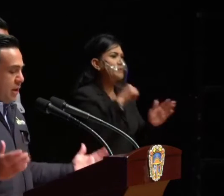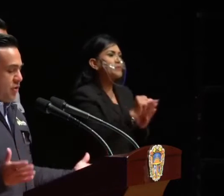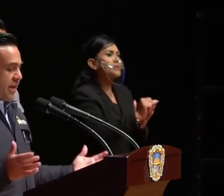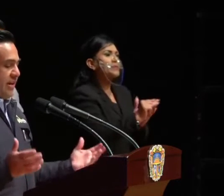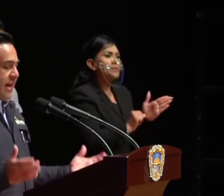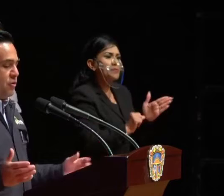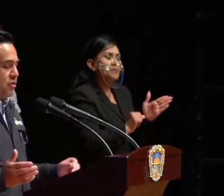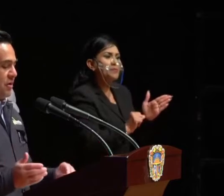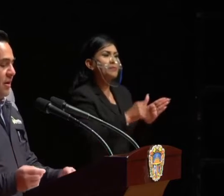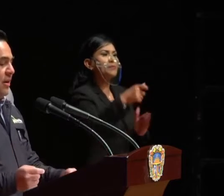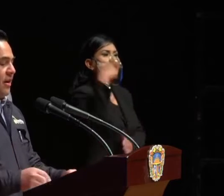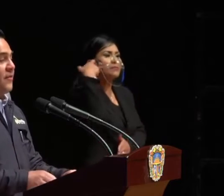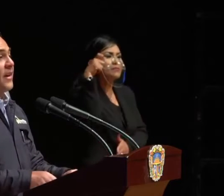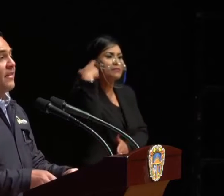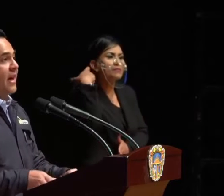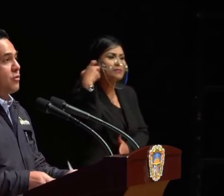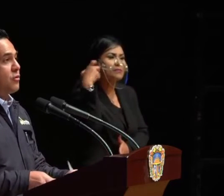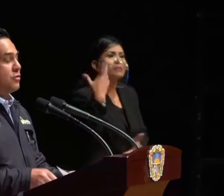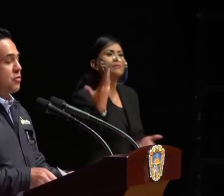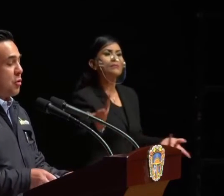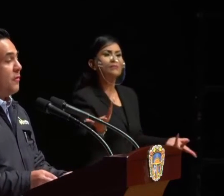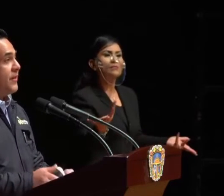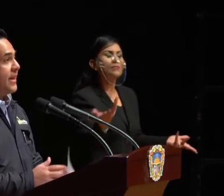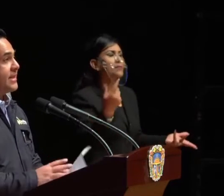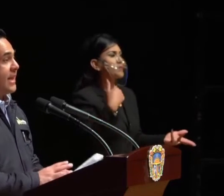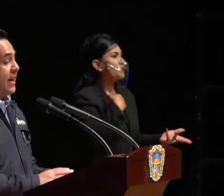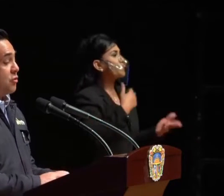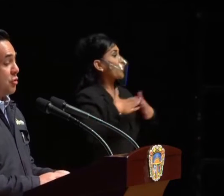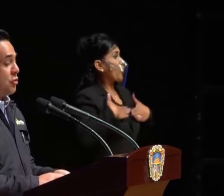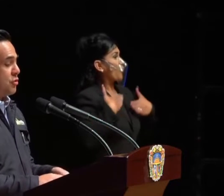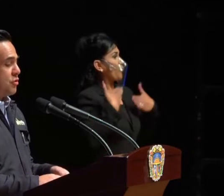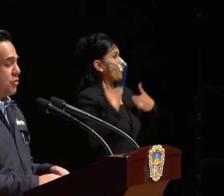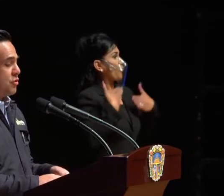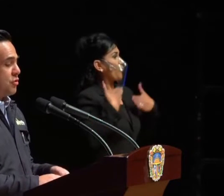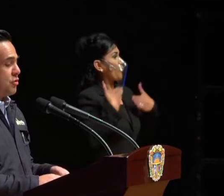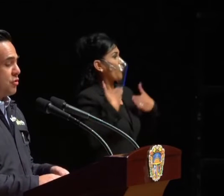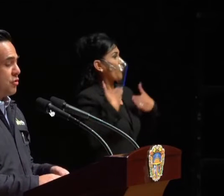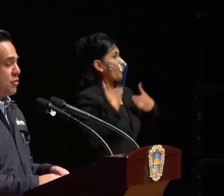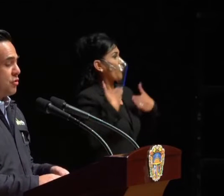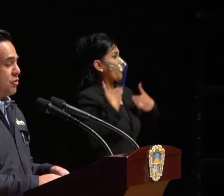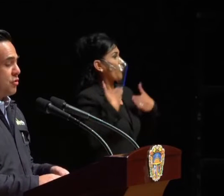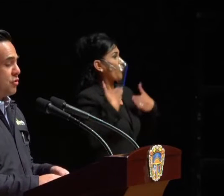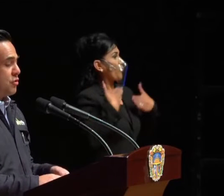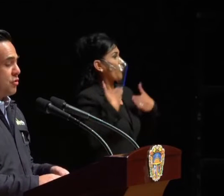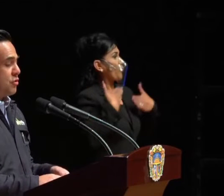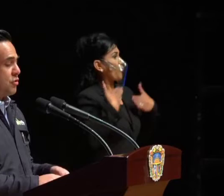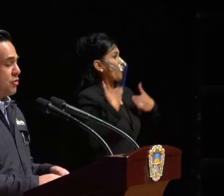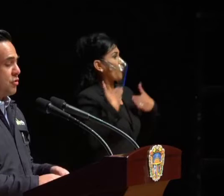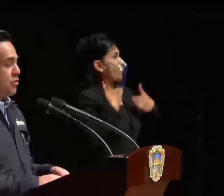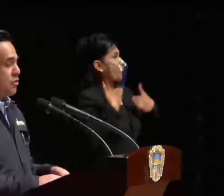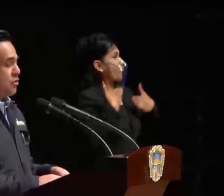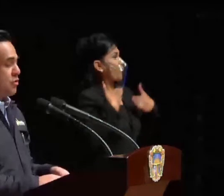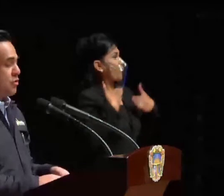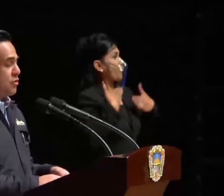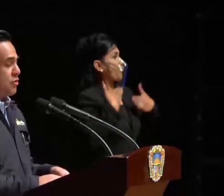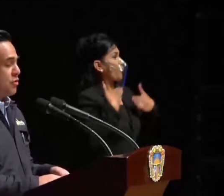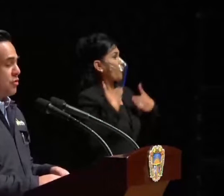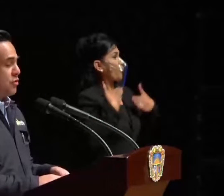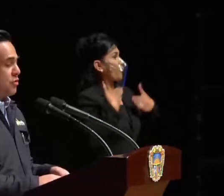cuando las y los queretanos refrendaron su confianza en nosotros. Aquí debo parar porque quiero